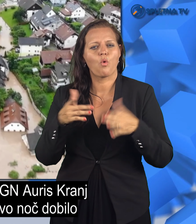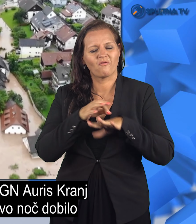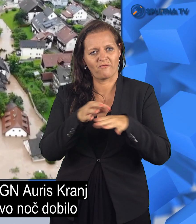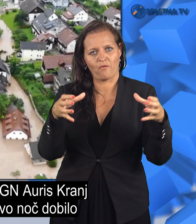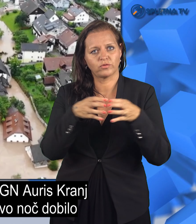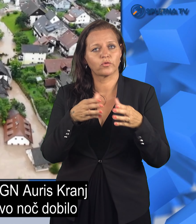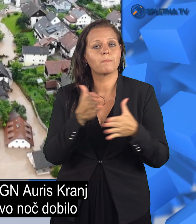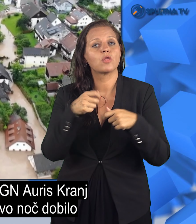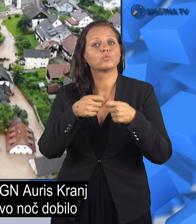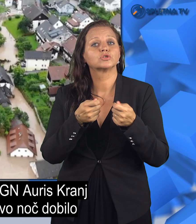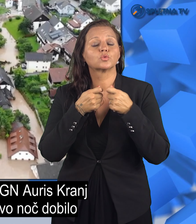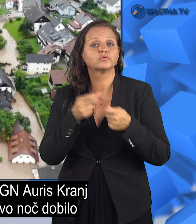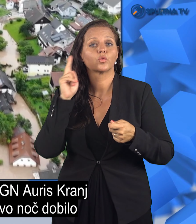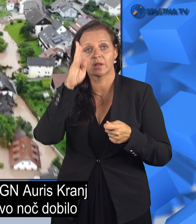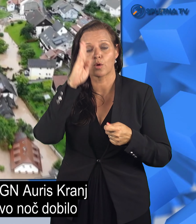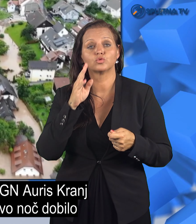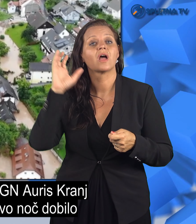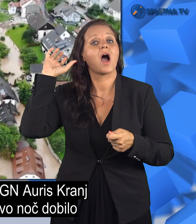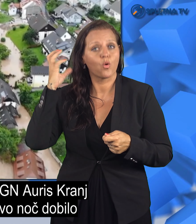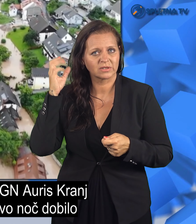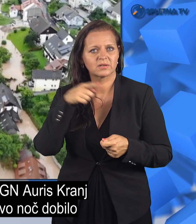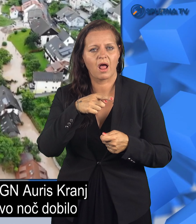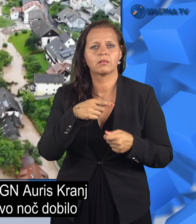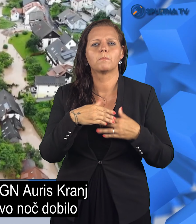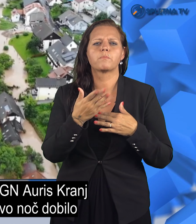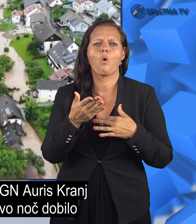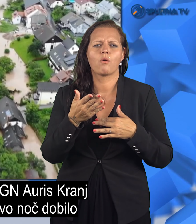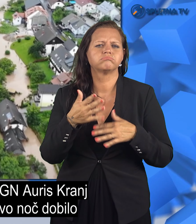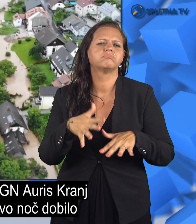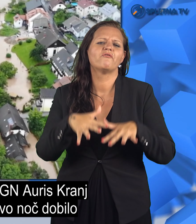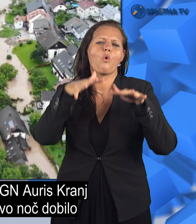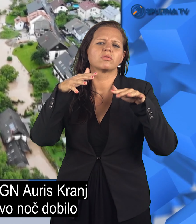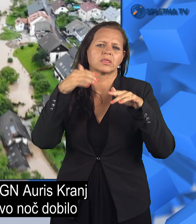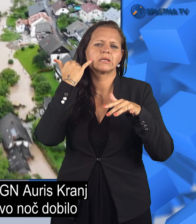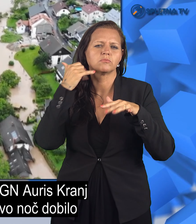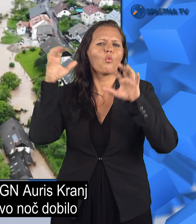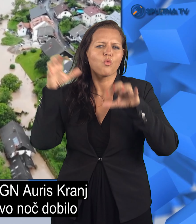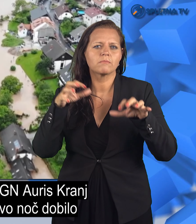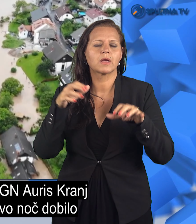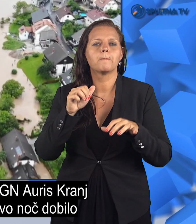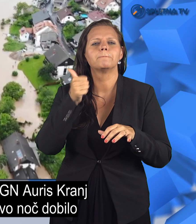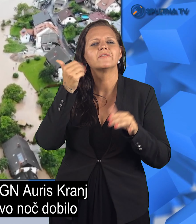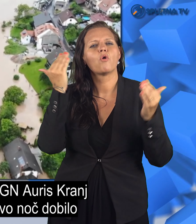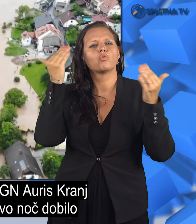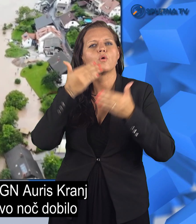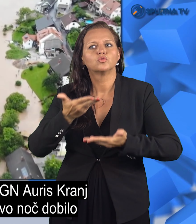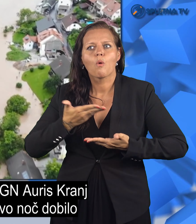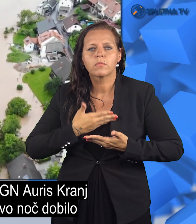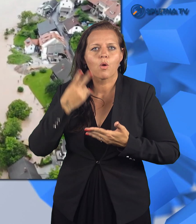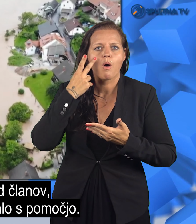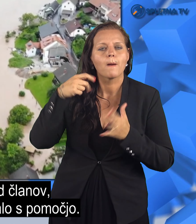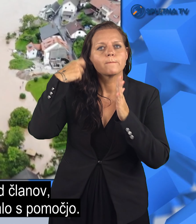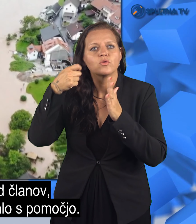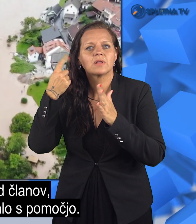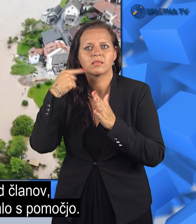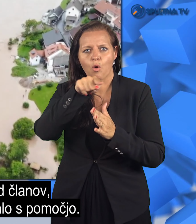Ko je vodstvo MDGN Auris Kranj po vodni ujmi prvo noč dobilo posnetke od članov, se je takoj odzvalo s